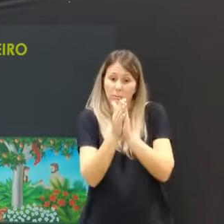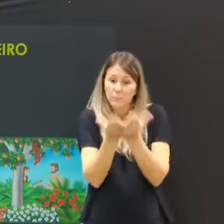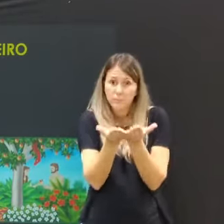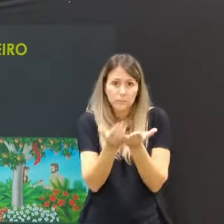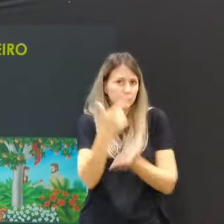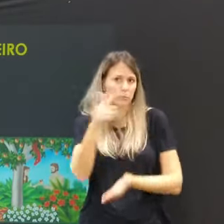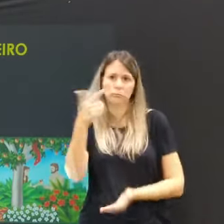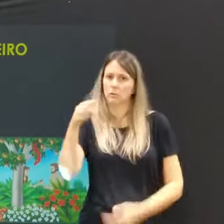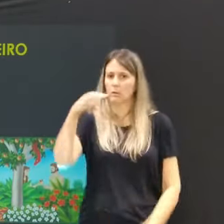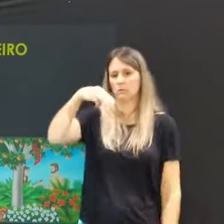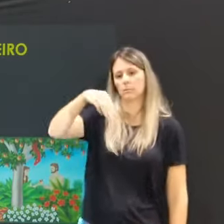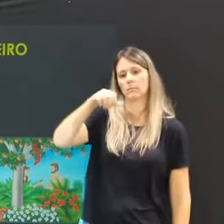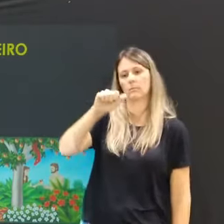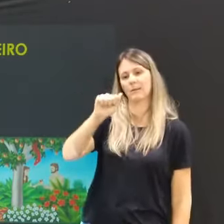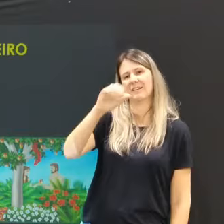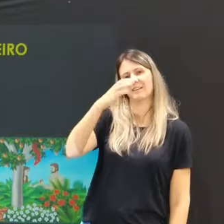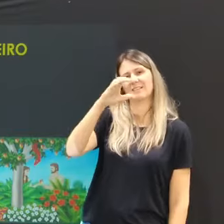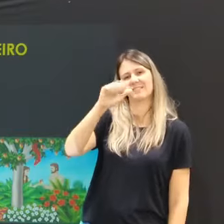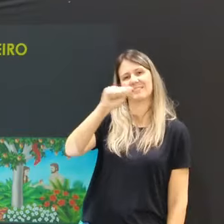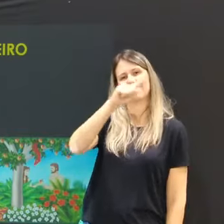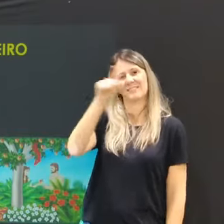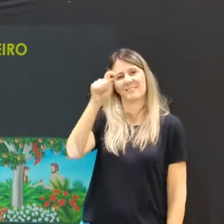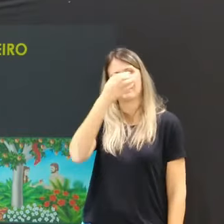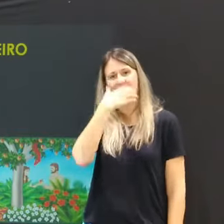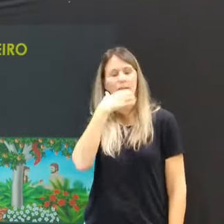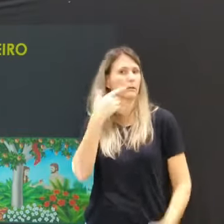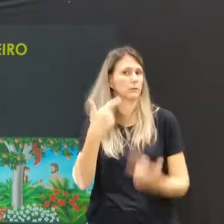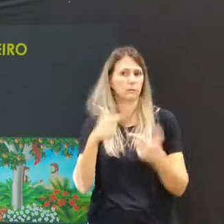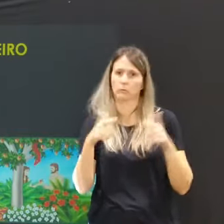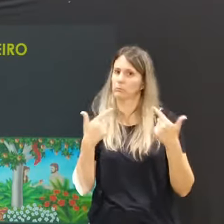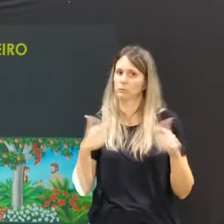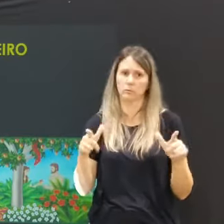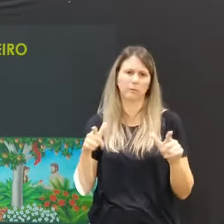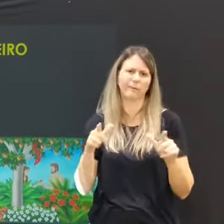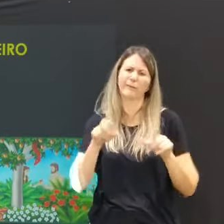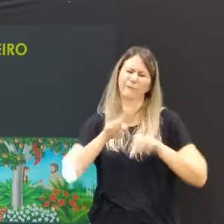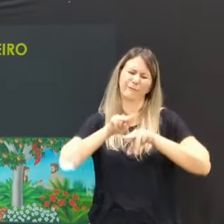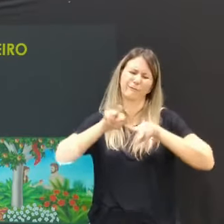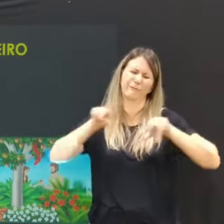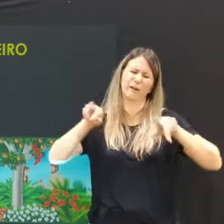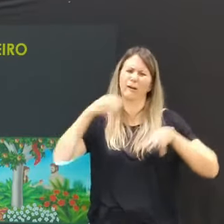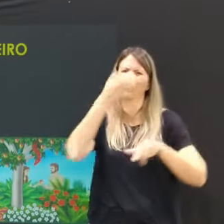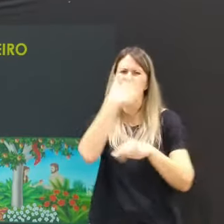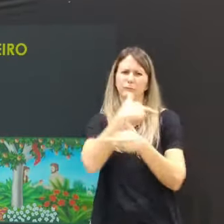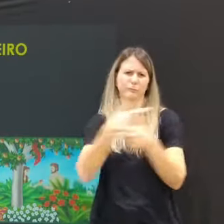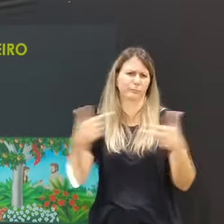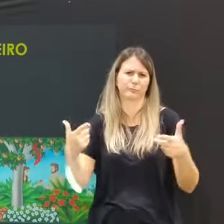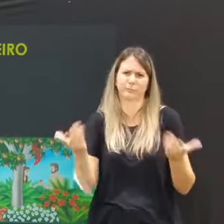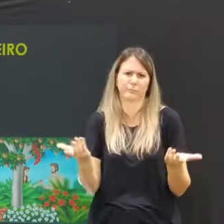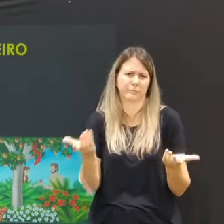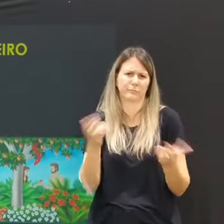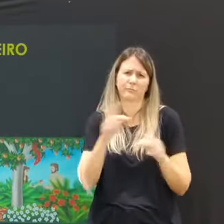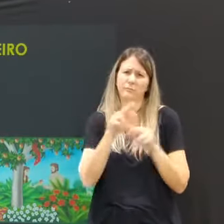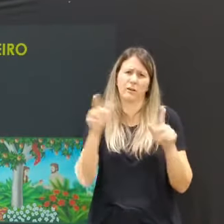A Bíblia não fala que é uma maçã, tá? Era um fruto. A Bíblia não diz que é uma maçã. Pode ser qualquer